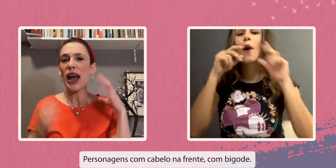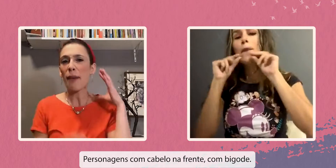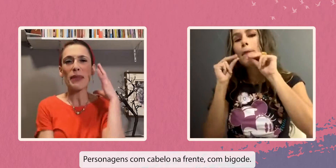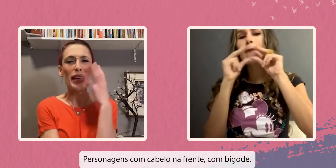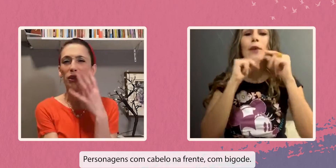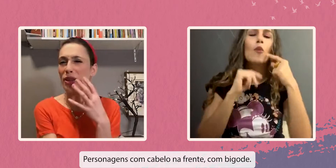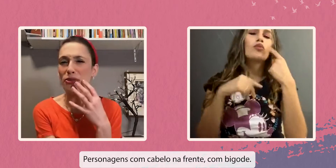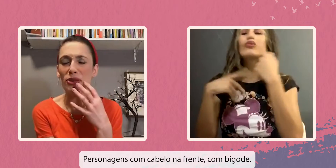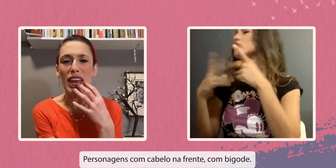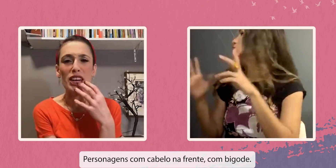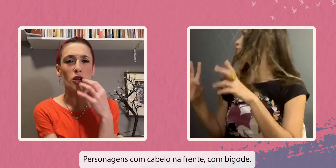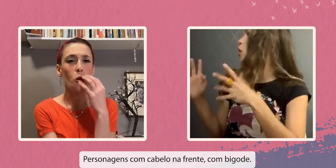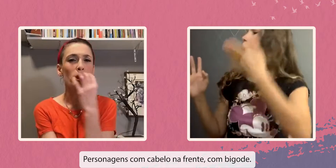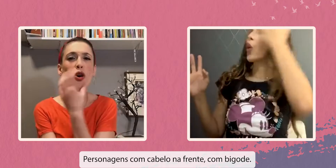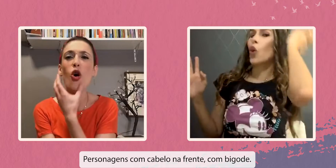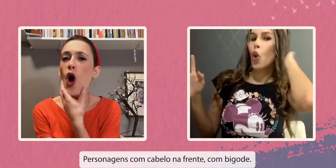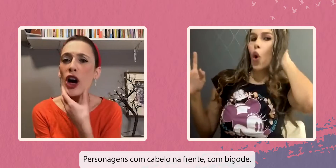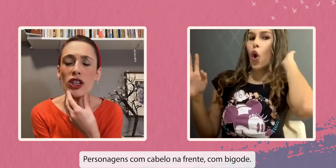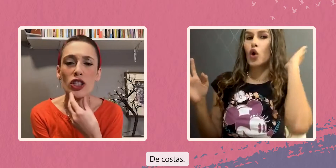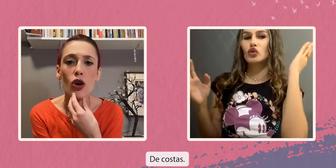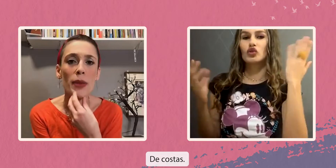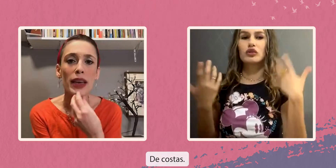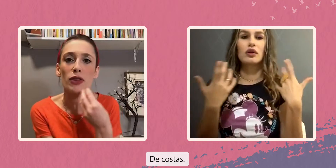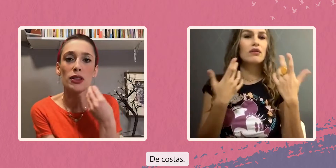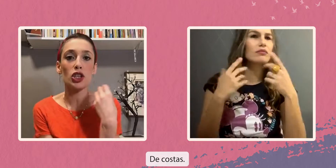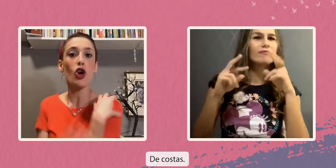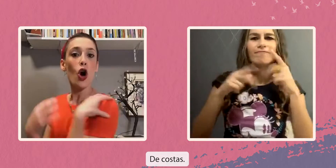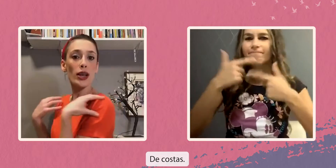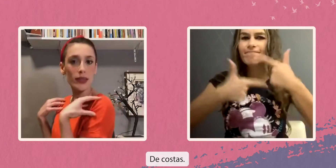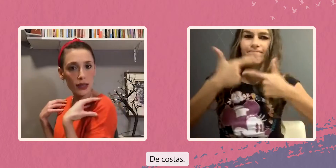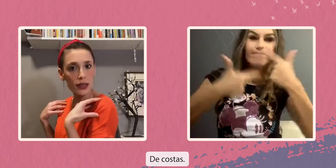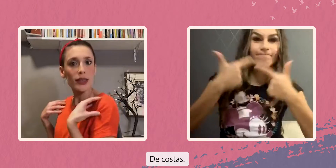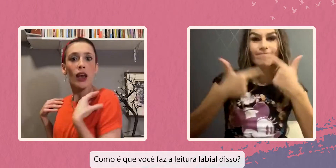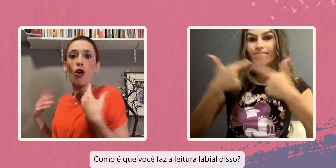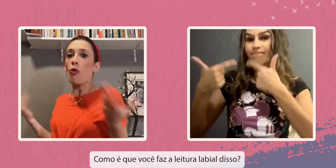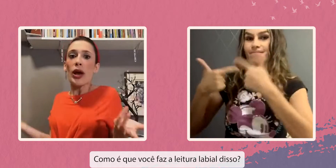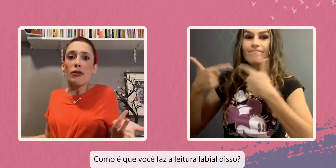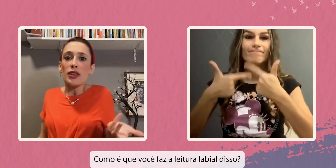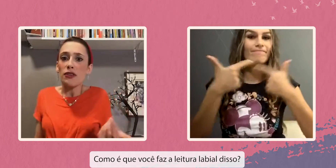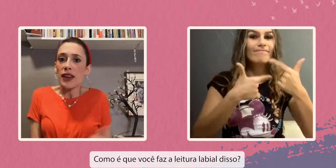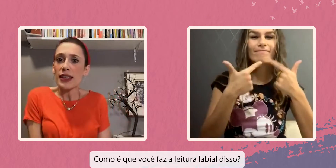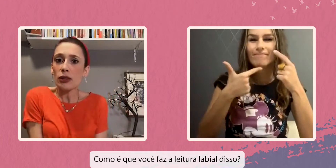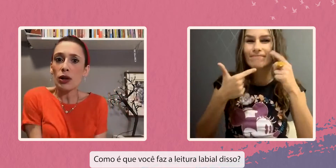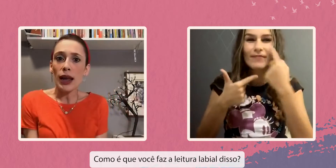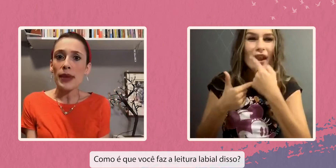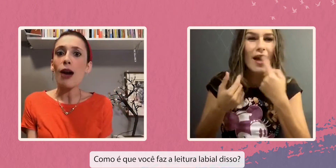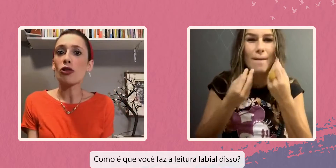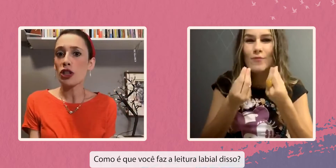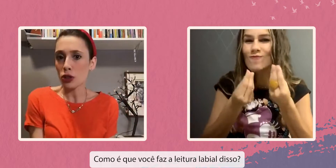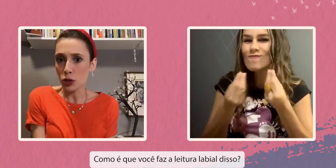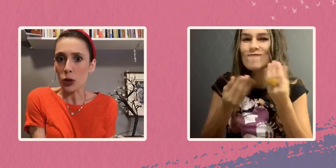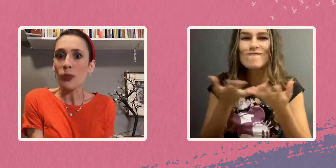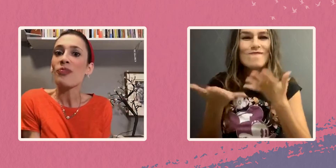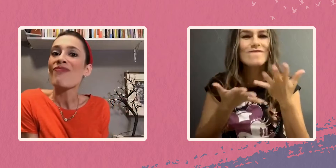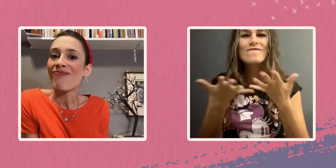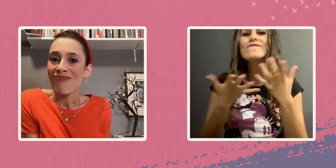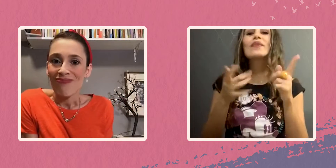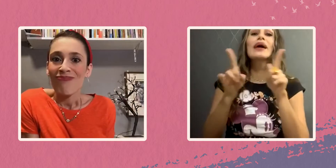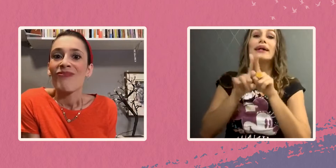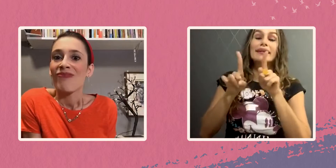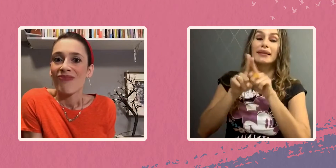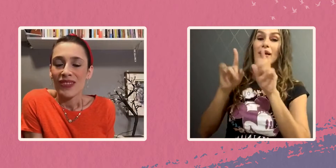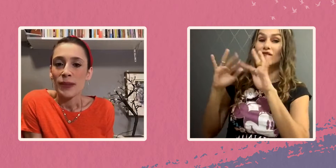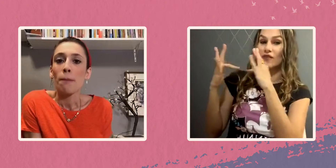Personagens com cabelo na frente, com bigode, como é que de costas, como é que você faz a leitura labial disso?